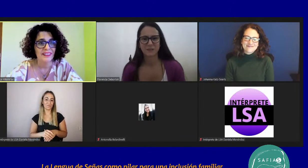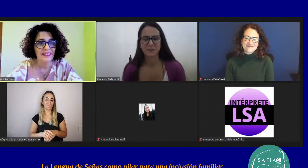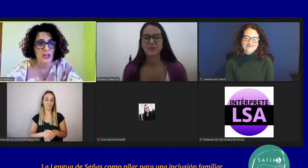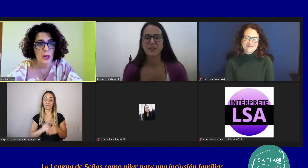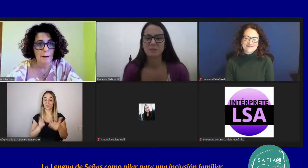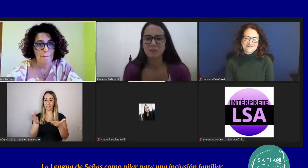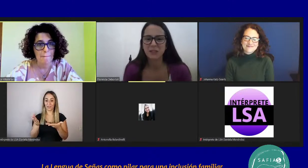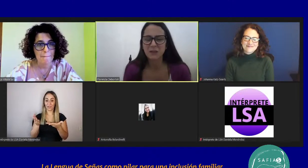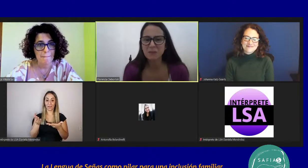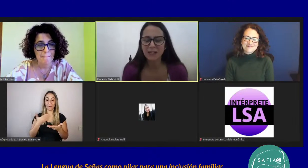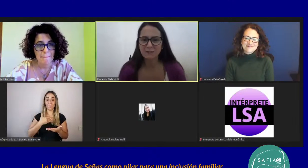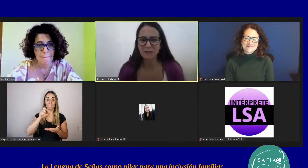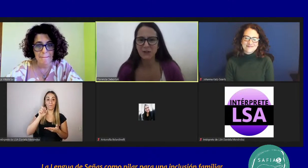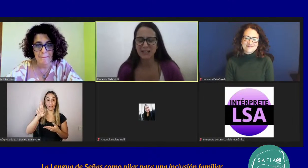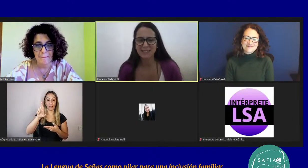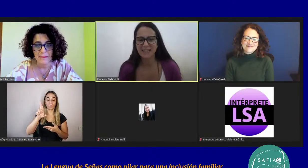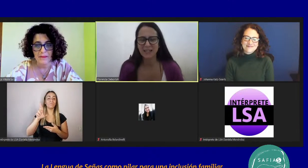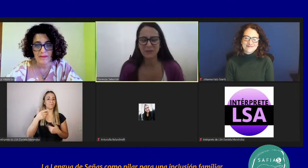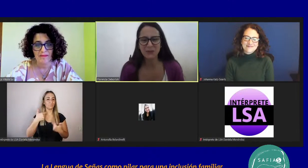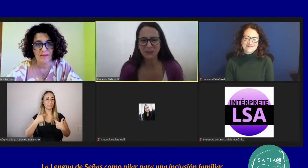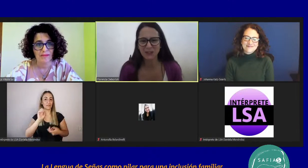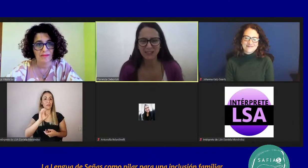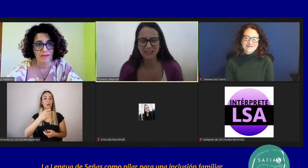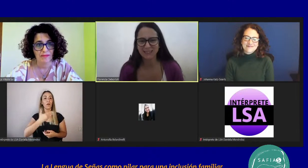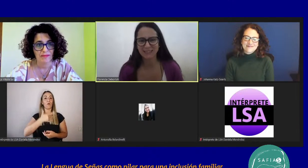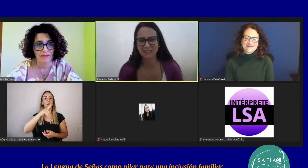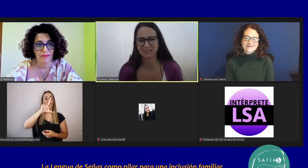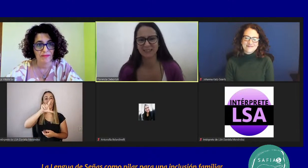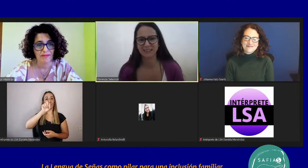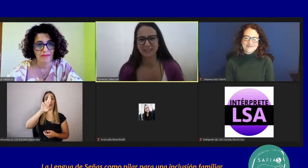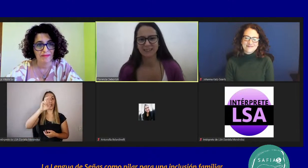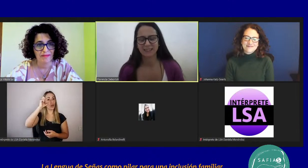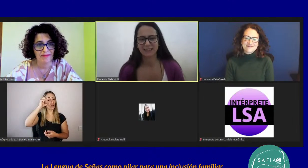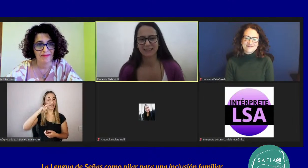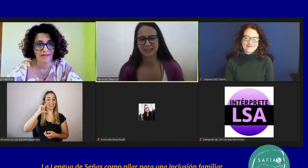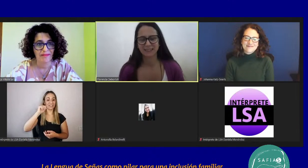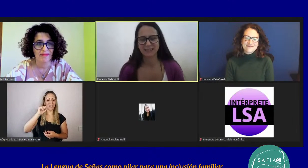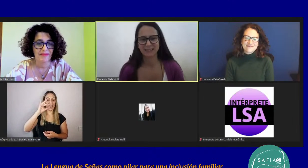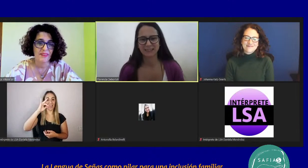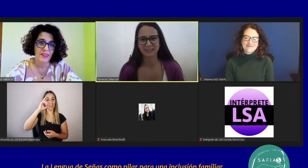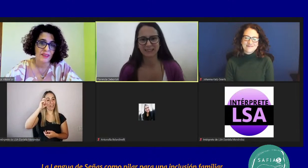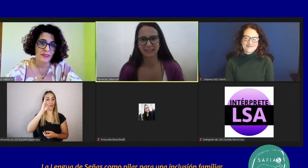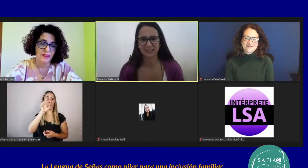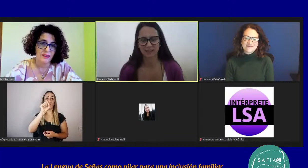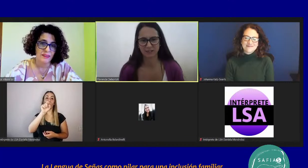Flor. Mi nombre es Florencia de Bortoli.